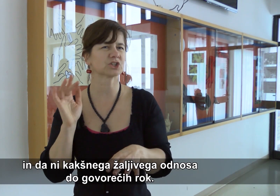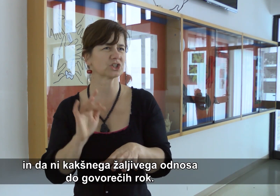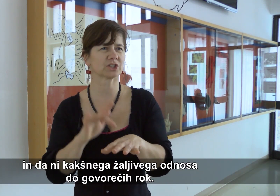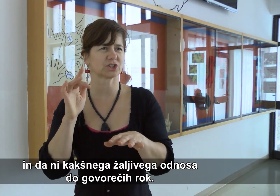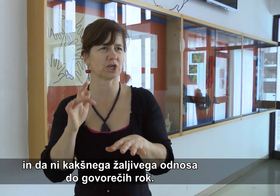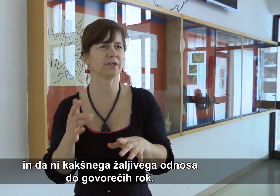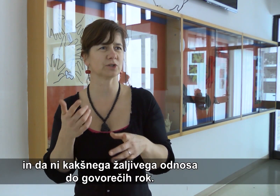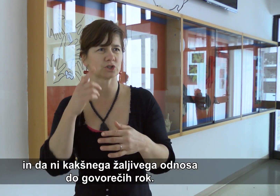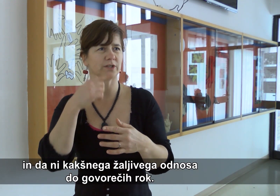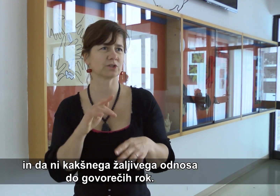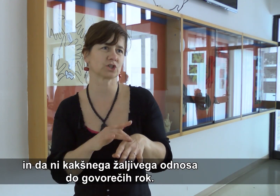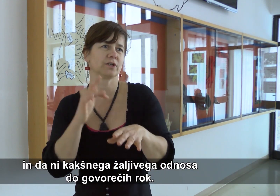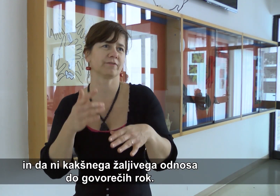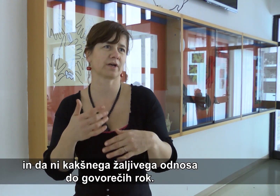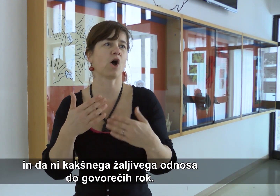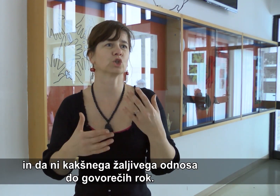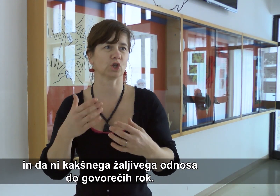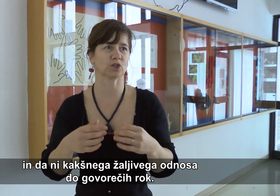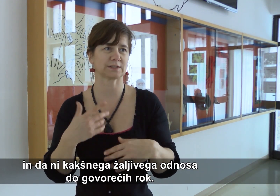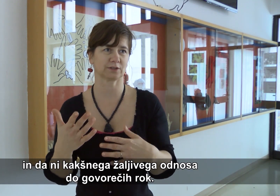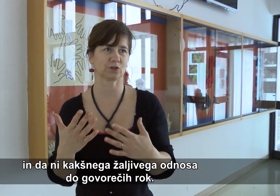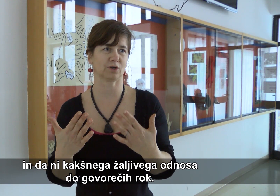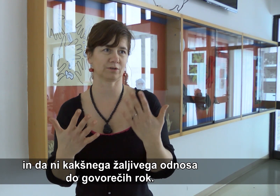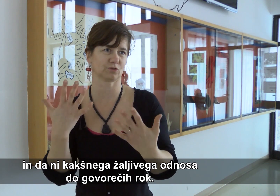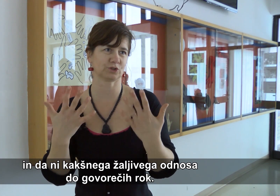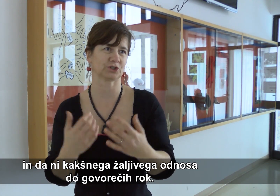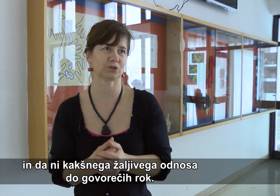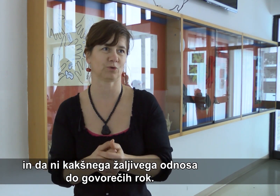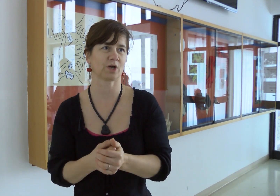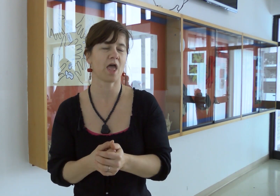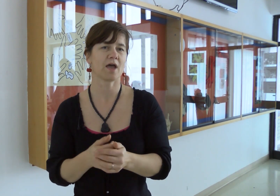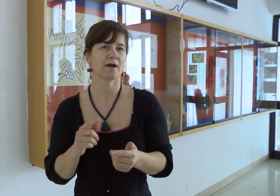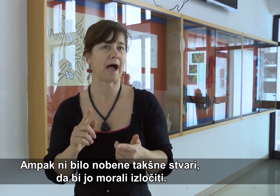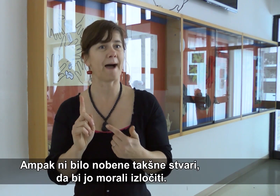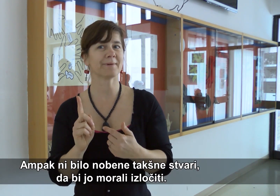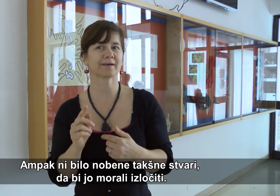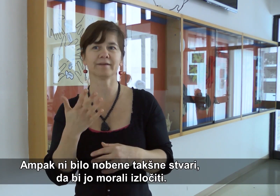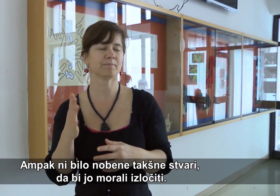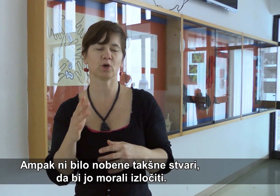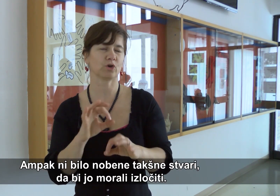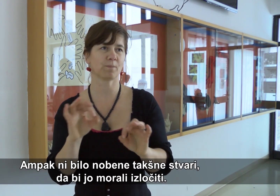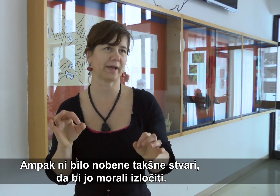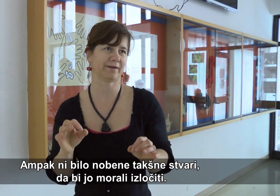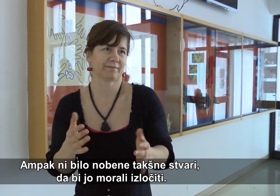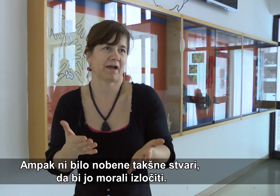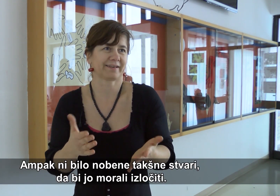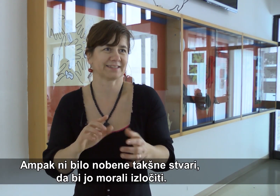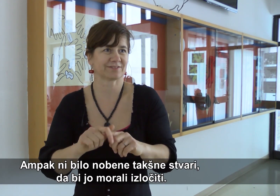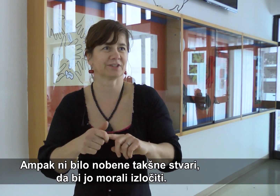kakšen žaljivega odnosa do govorečih. Ampak ni bilo nobene take stvari, da